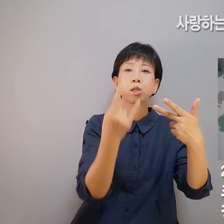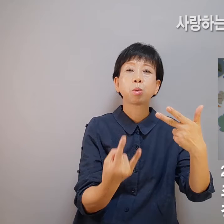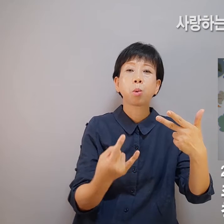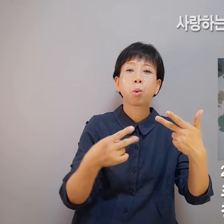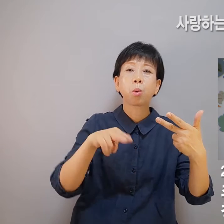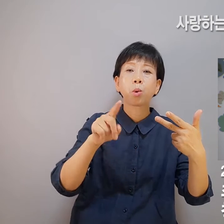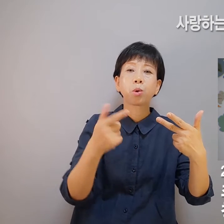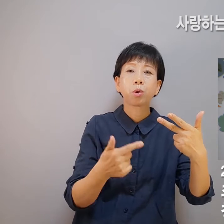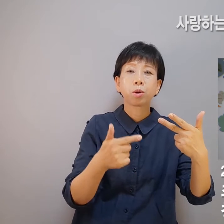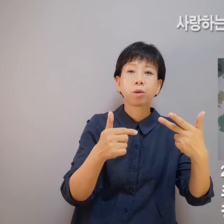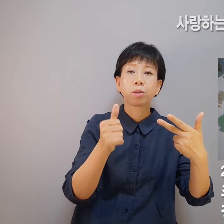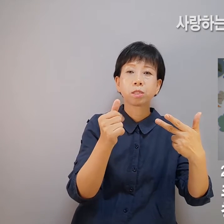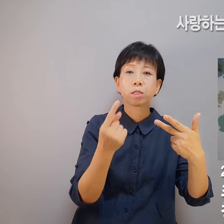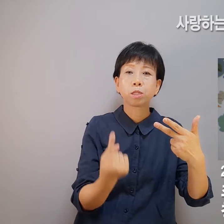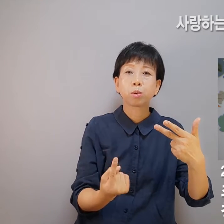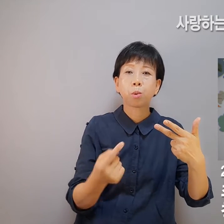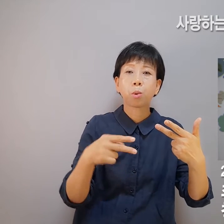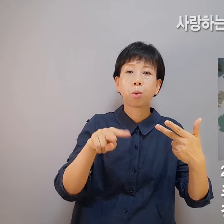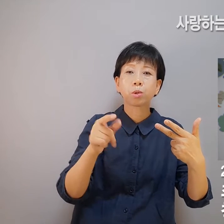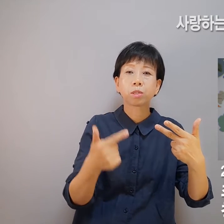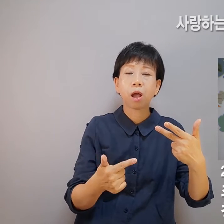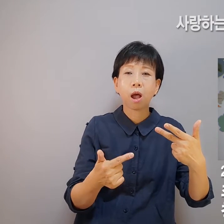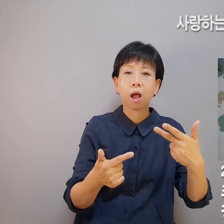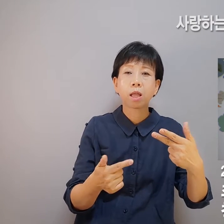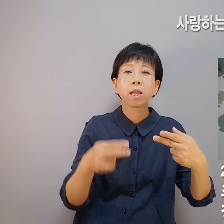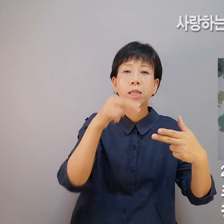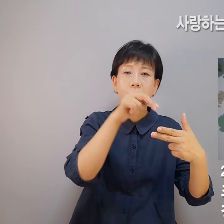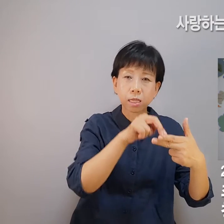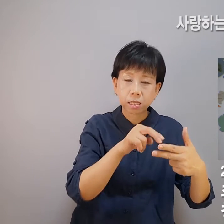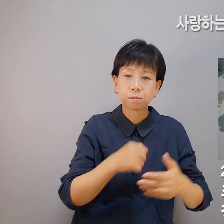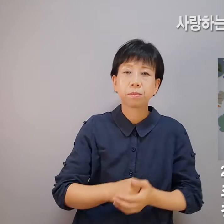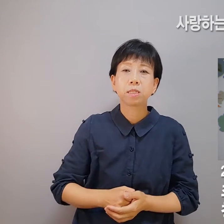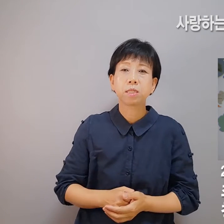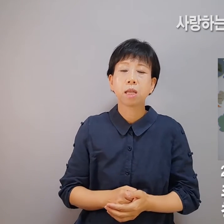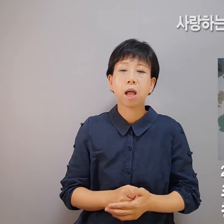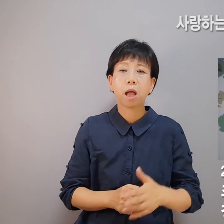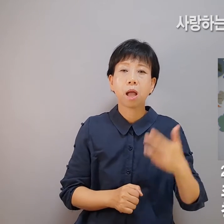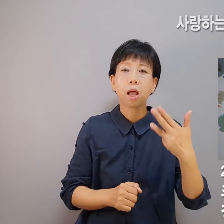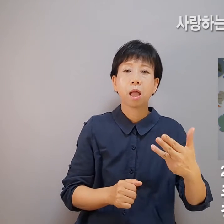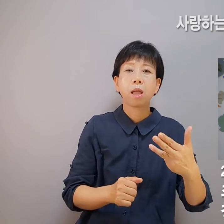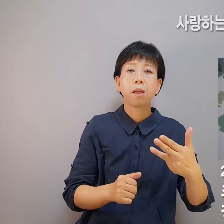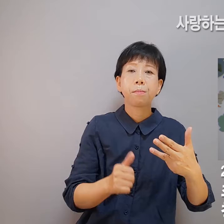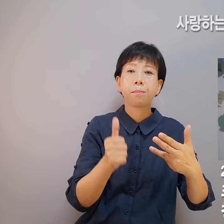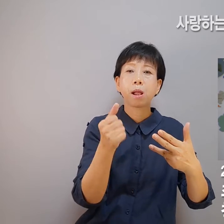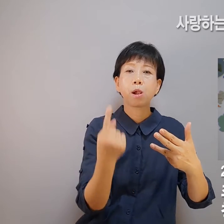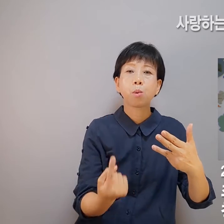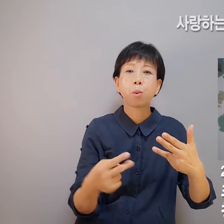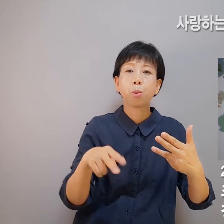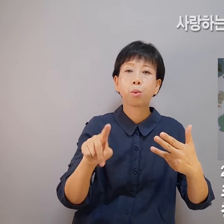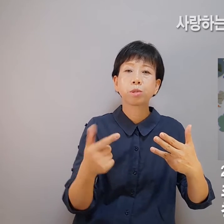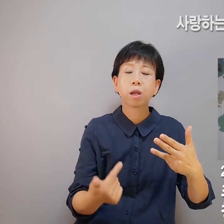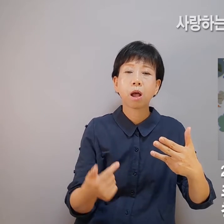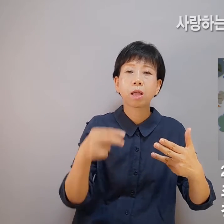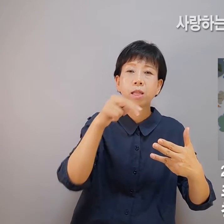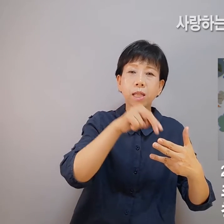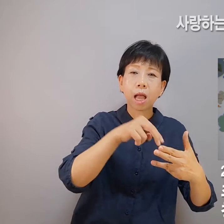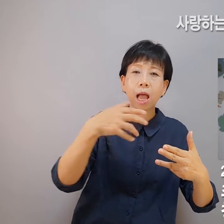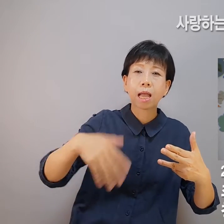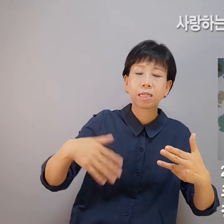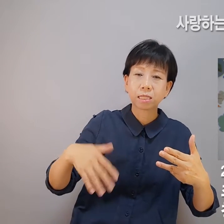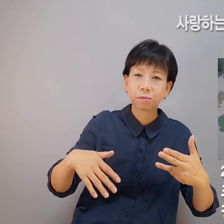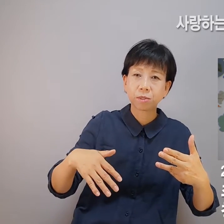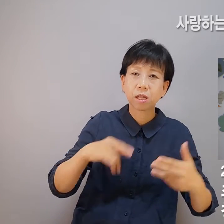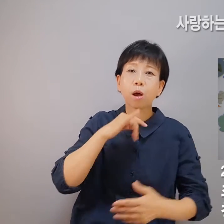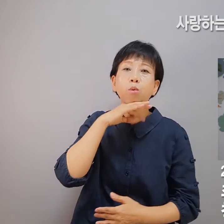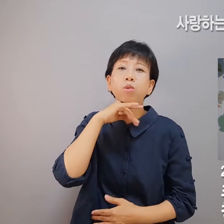탔습니다. 뭐 8호선 타려면 아직은 멀었습니다. 이렇게 나이를 이야기하신다고는 하네요. 근데